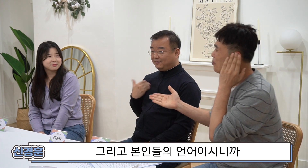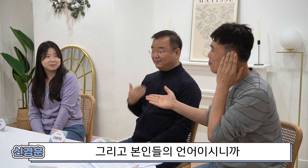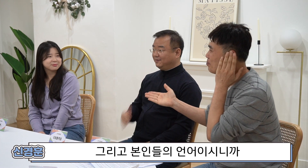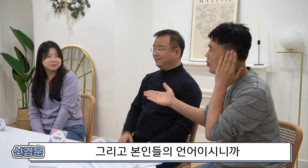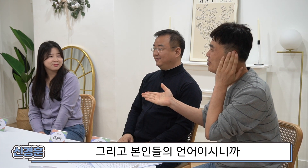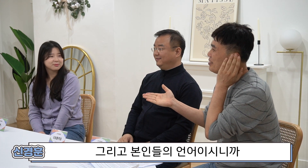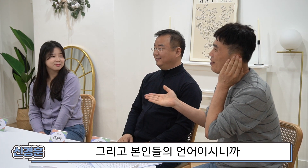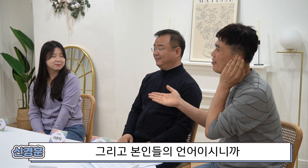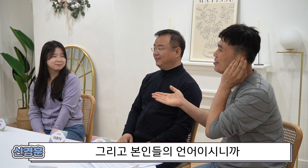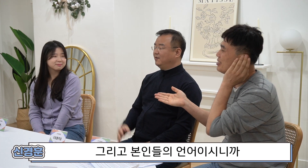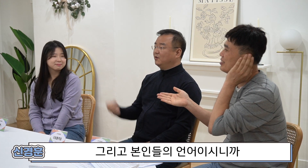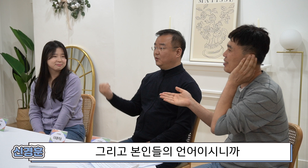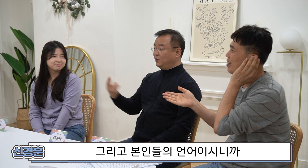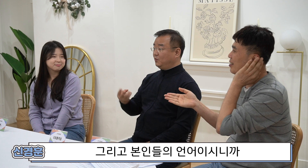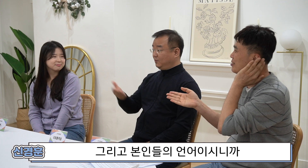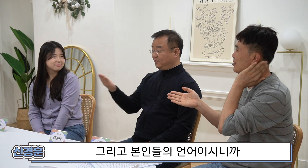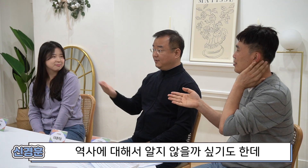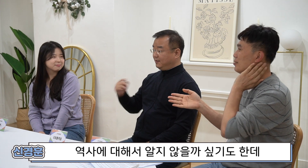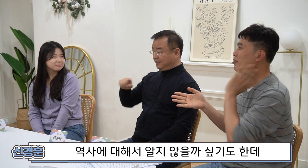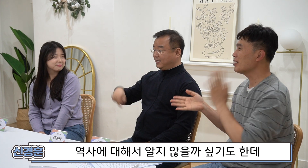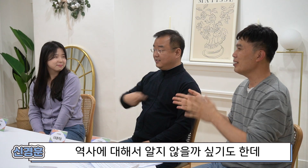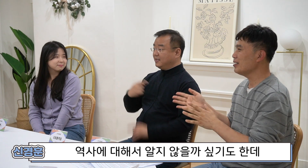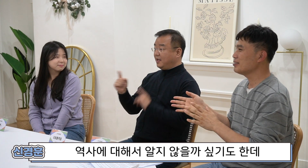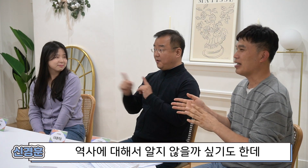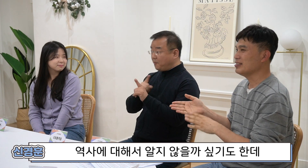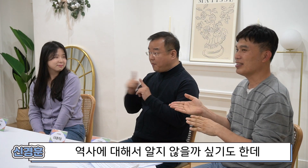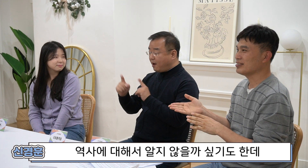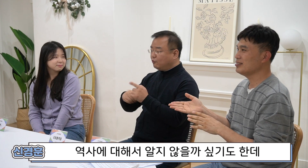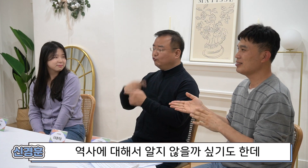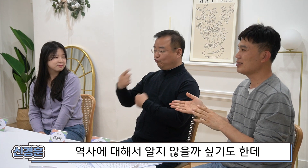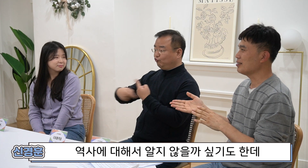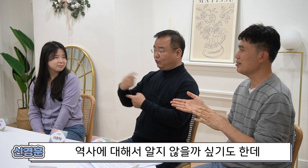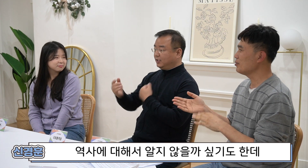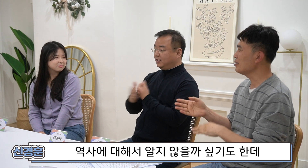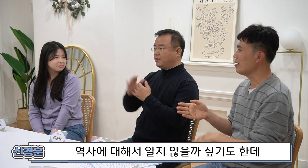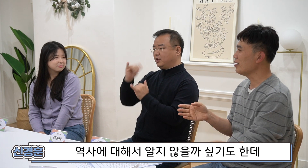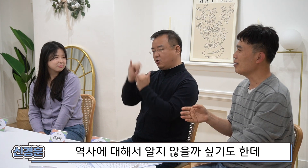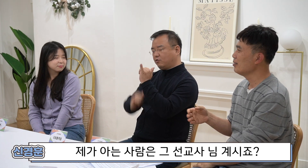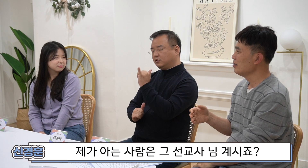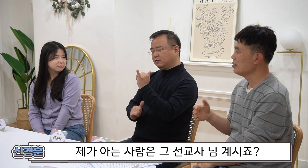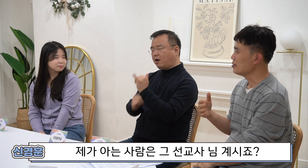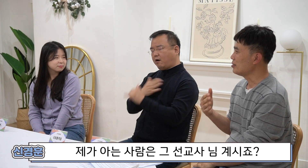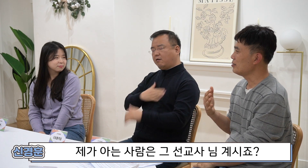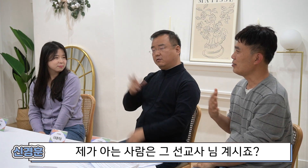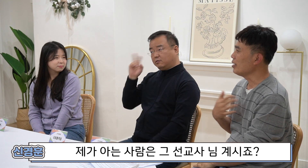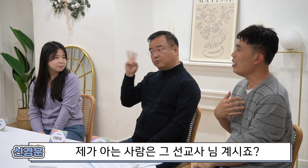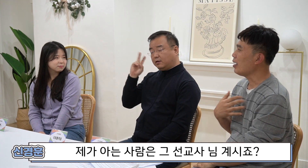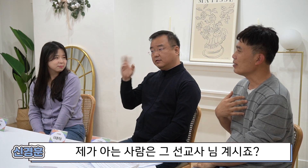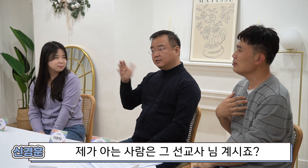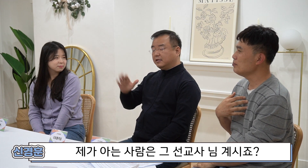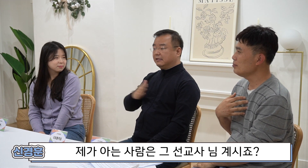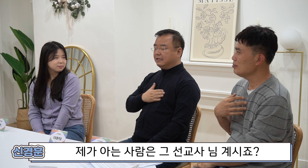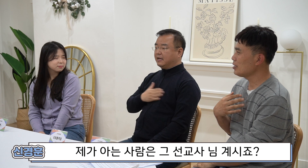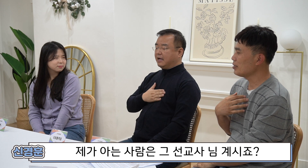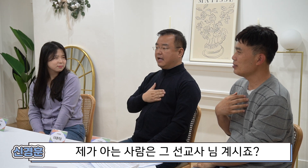그리고 본인들의 언어이시니까 그 역사에 대해서 알지 않을까 싶기도 한데, 제가 아는 사는